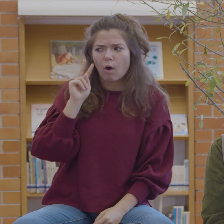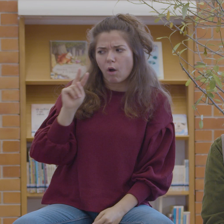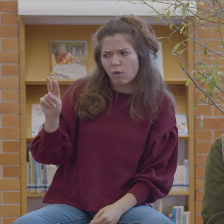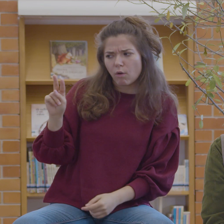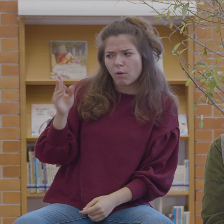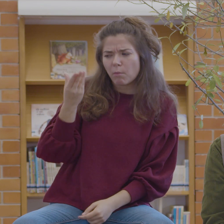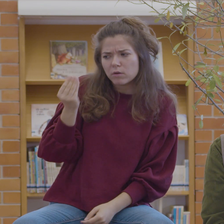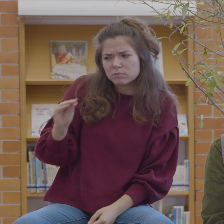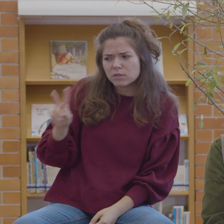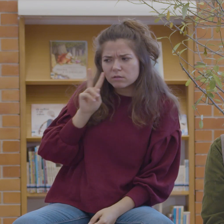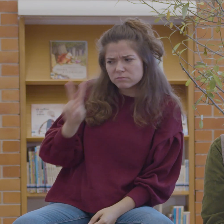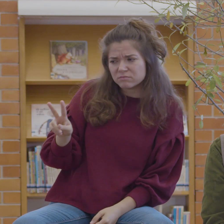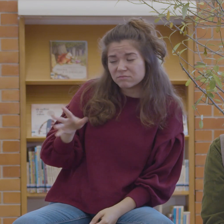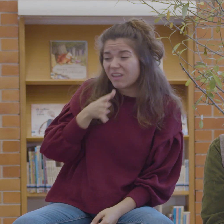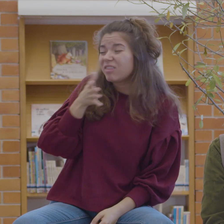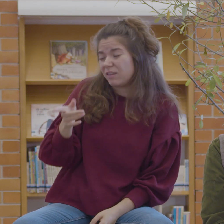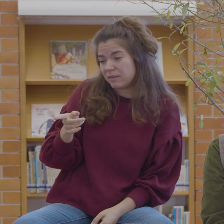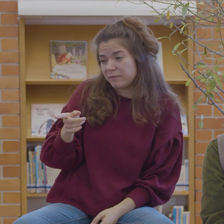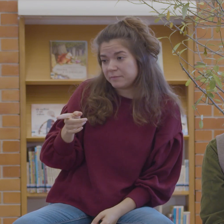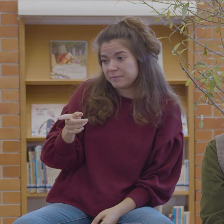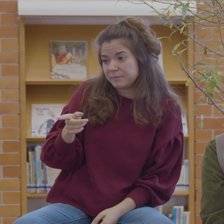aqueles meninos e disse: